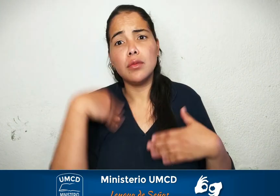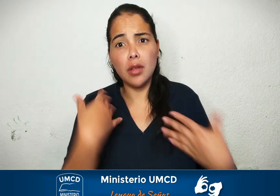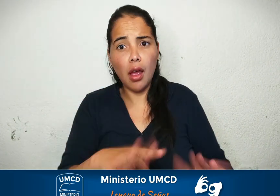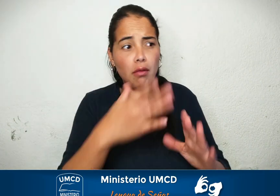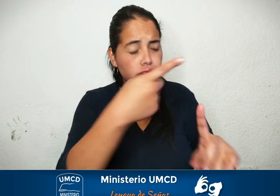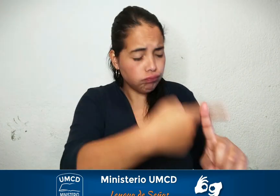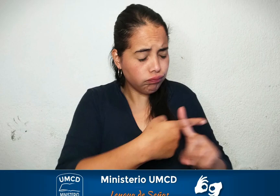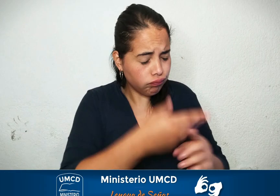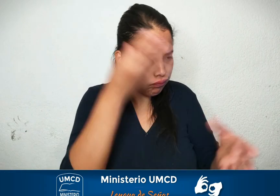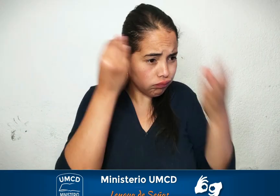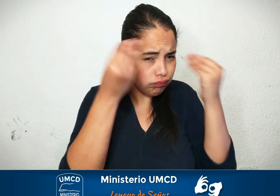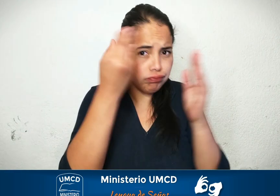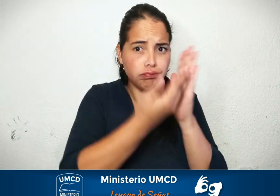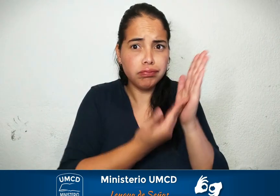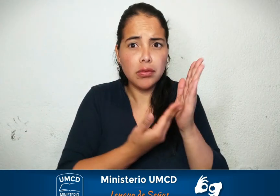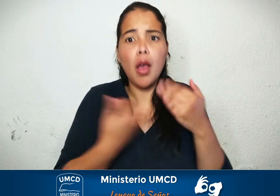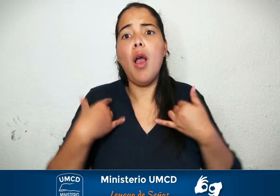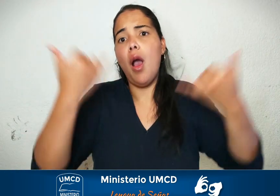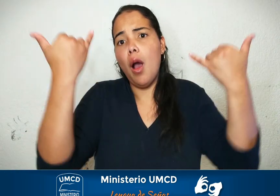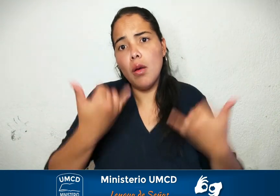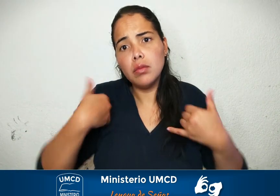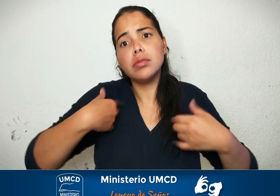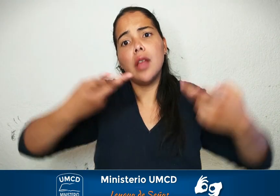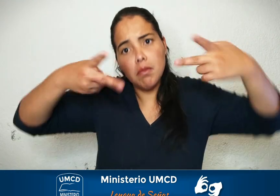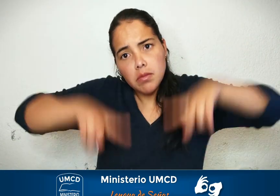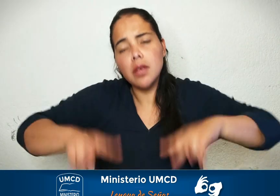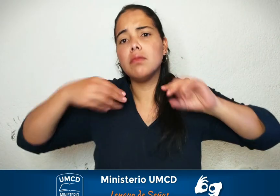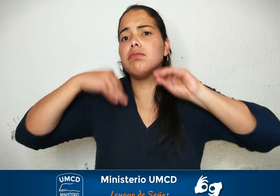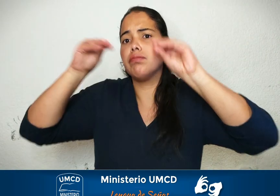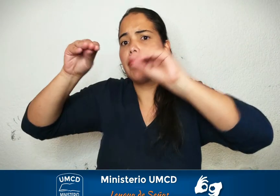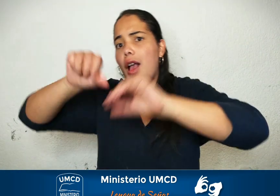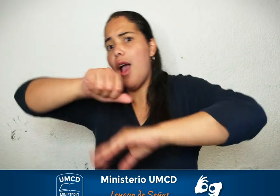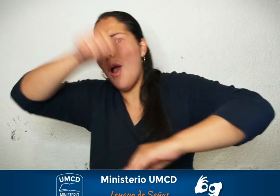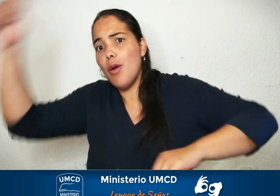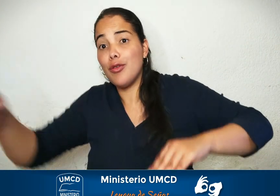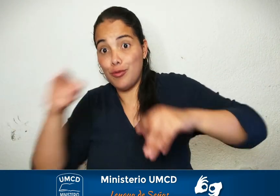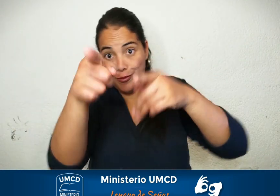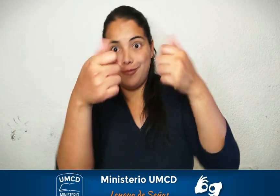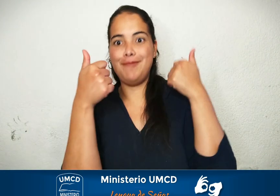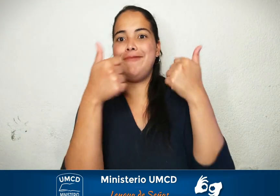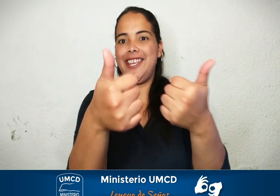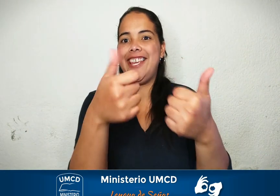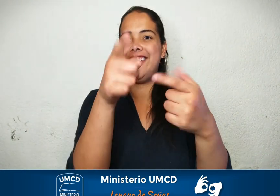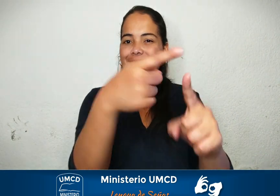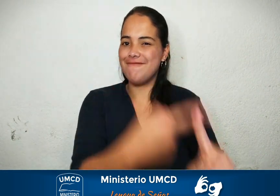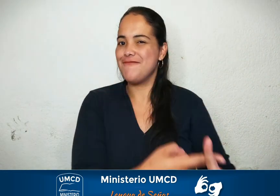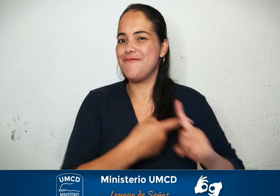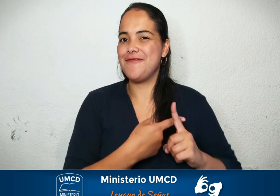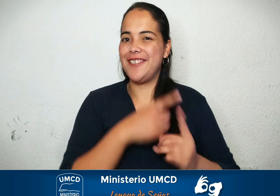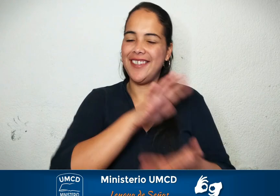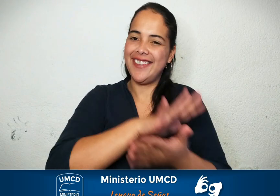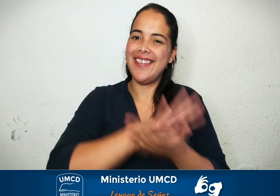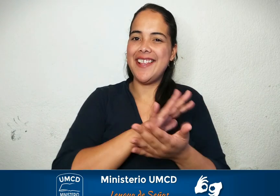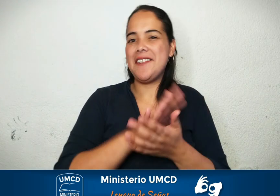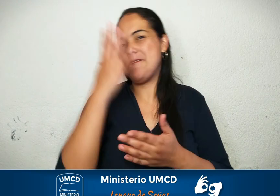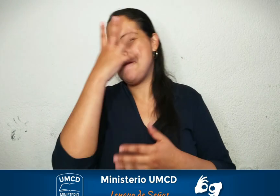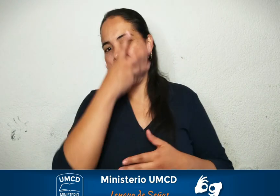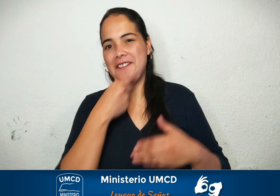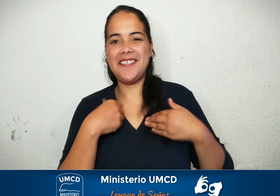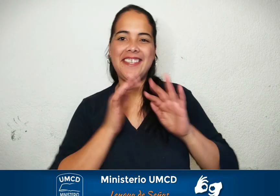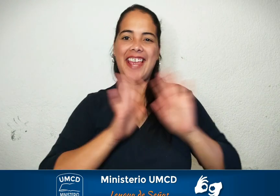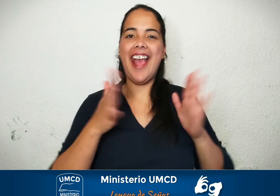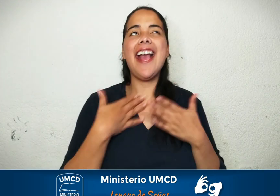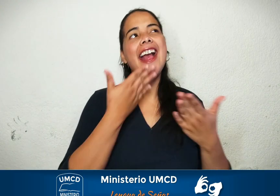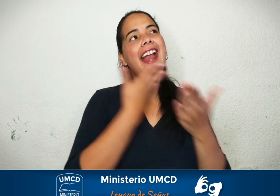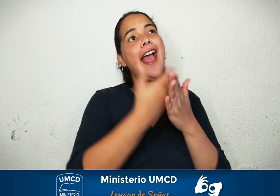por lo que ellos han hecho cuando han llevado el Evangelio a nuestras vidas, sobre todo para aquellos que fueron los pastores o